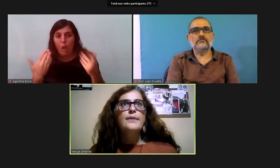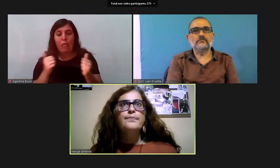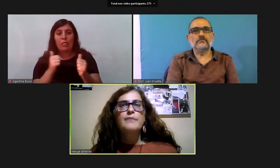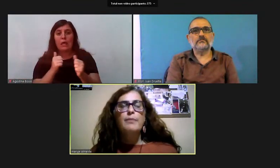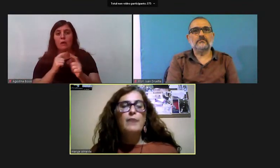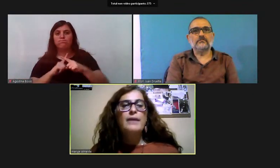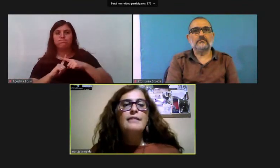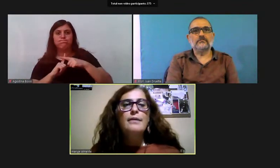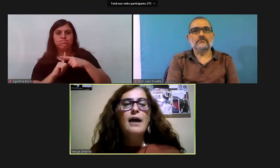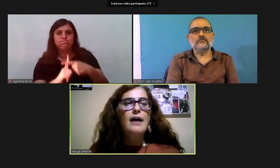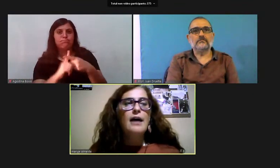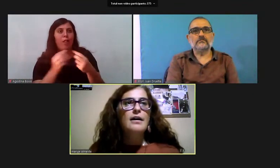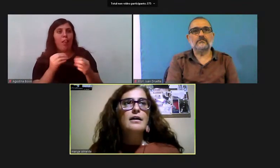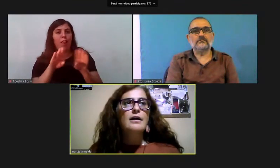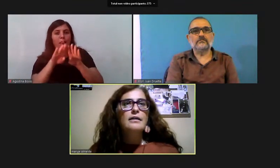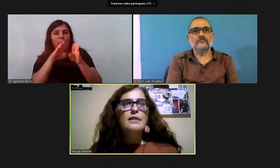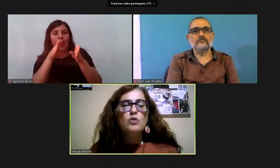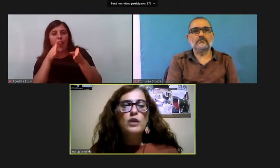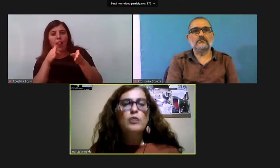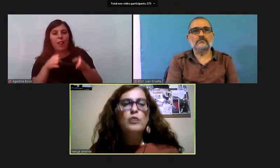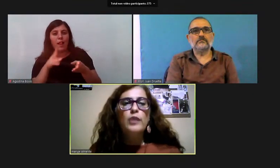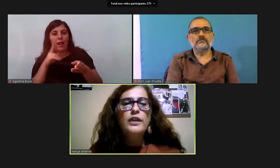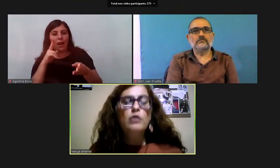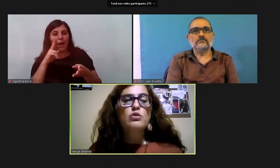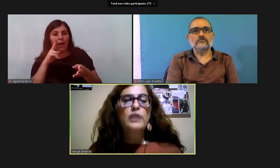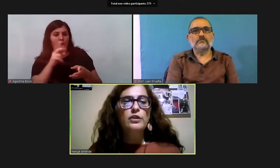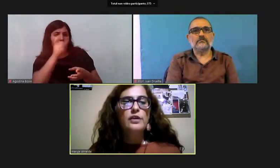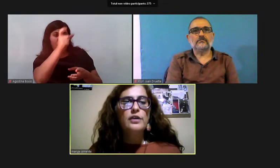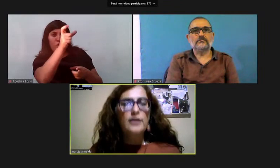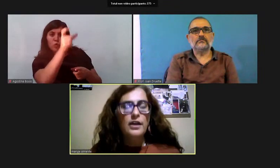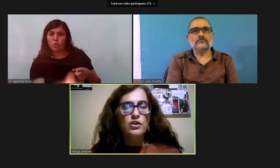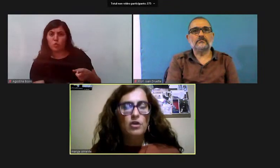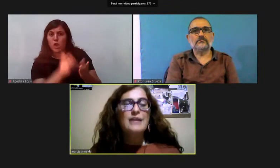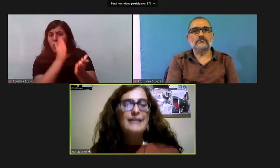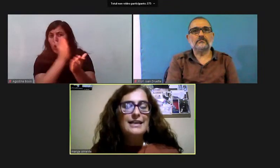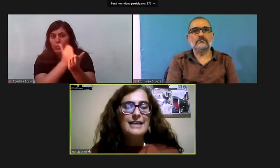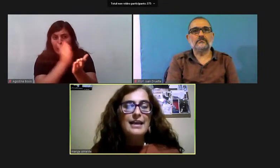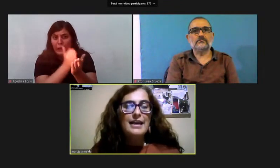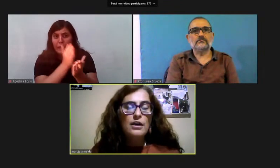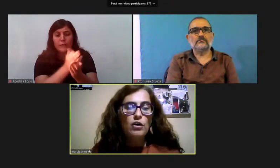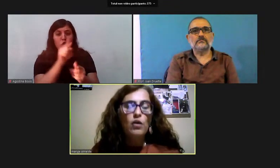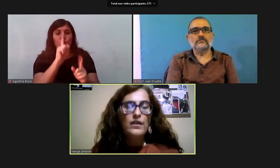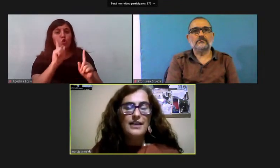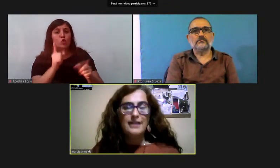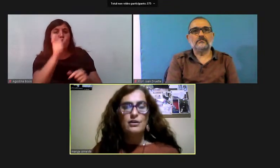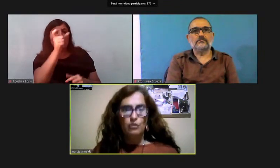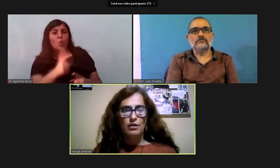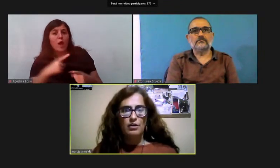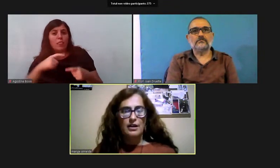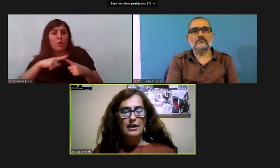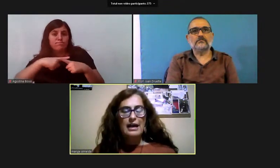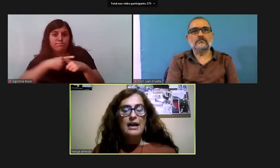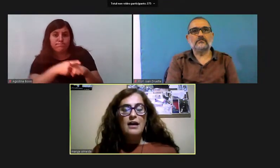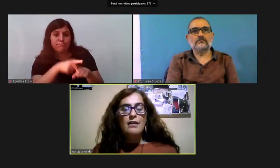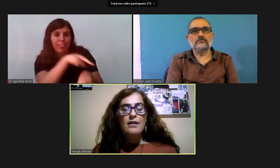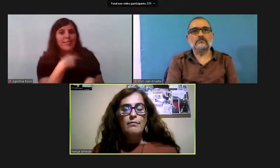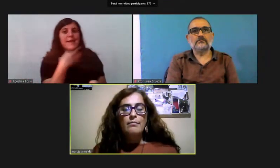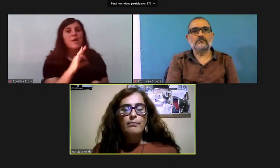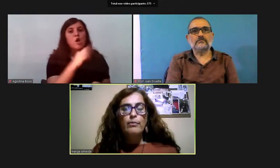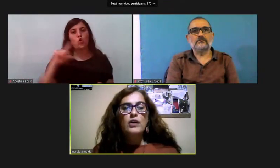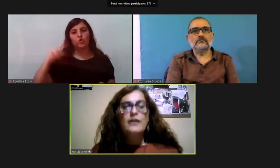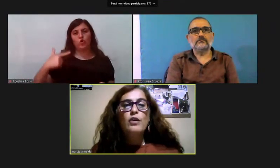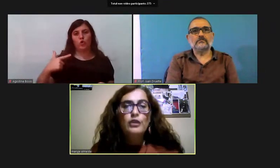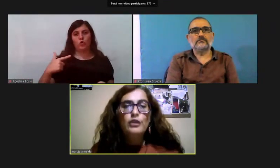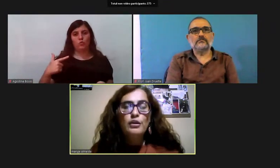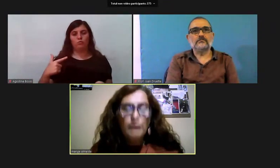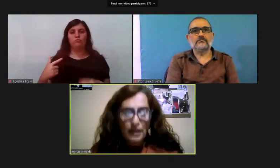de perspectiva de sujeto político y sujeto de derecho de ese hijo o esa hija sorda.